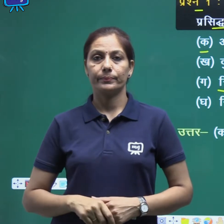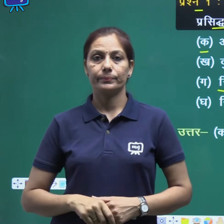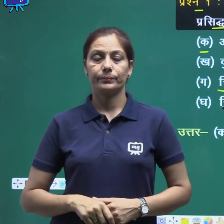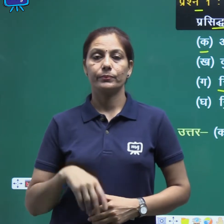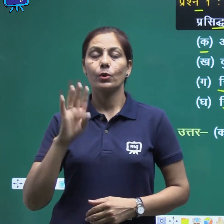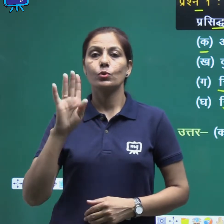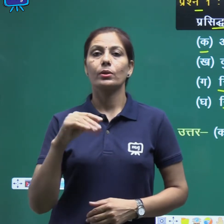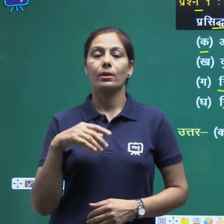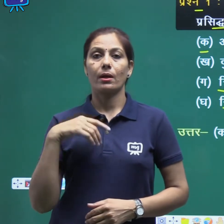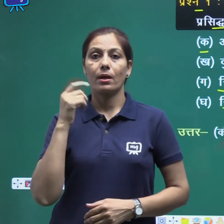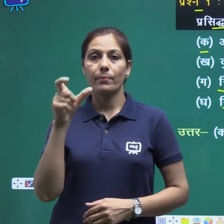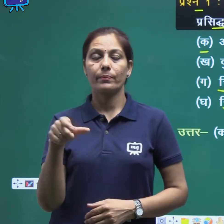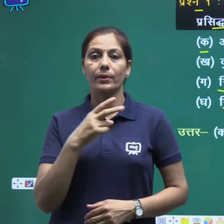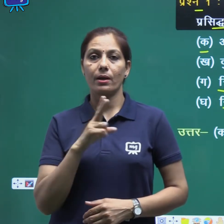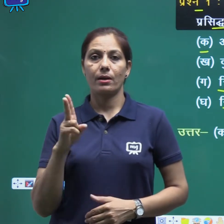चौथा निर्मला पुतुल।